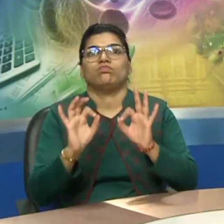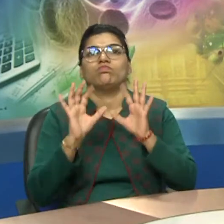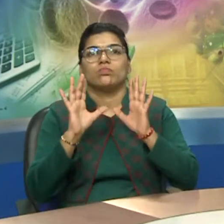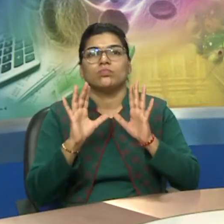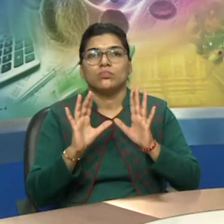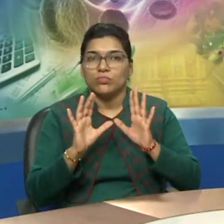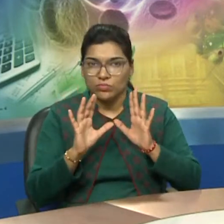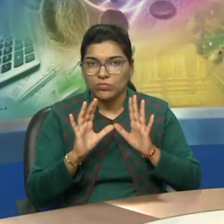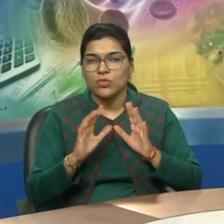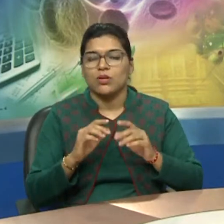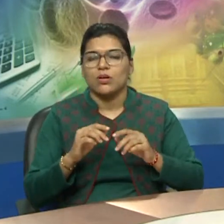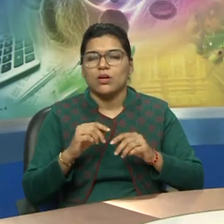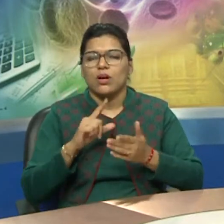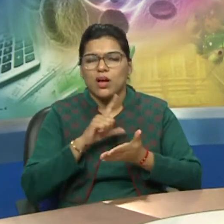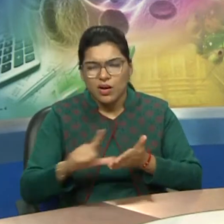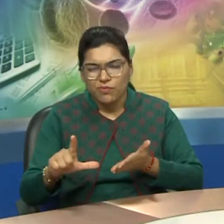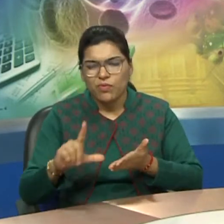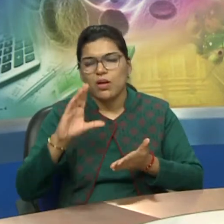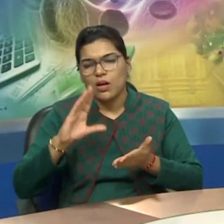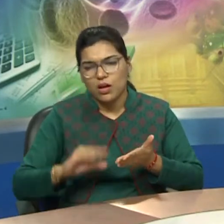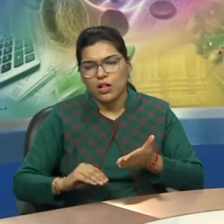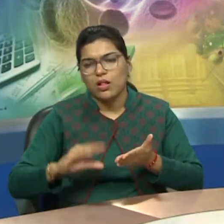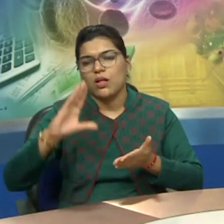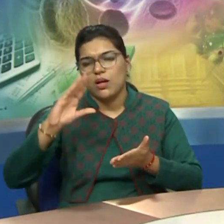the regularity and punctuality.